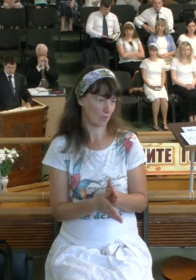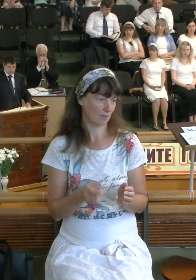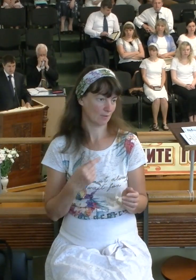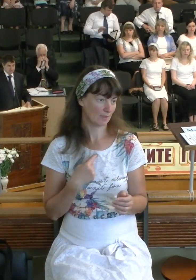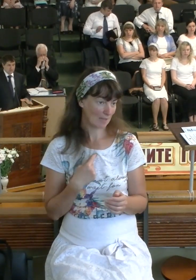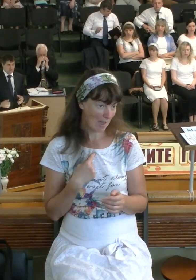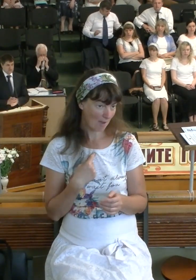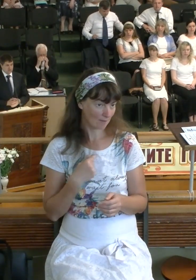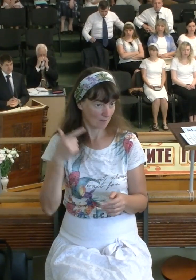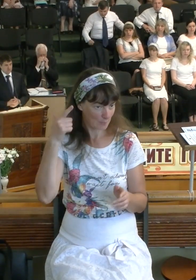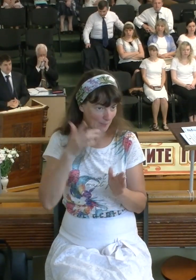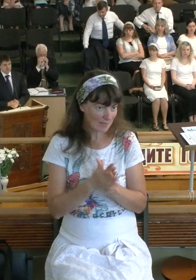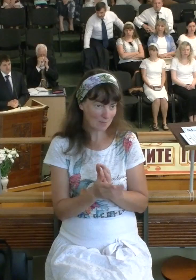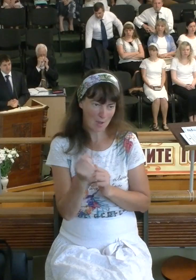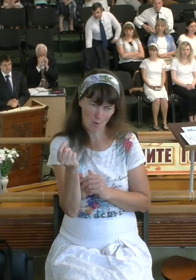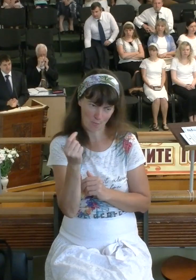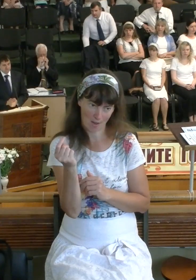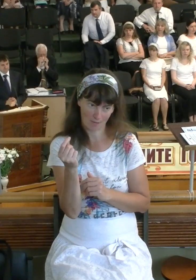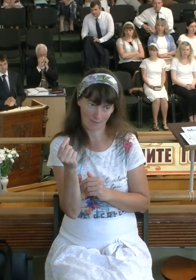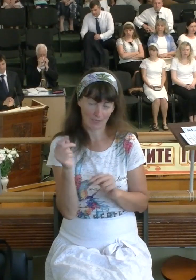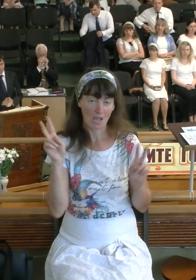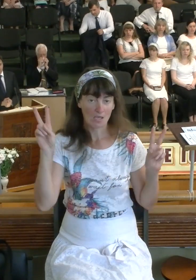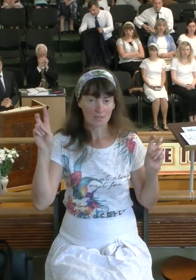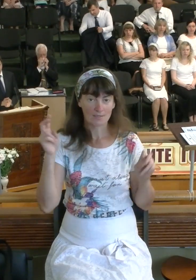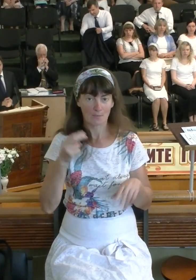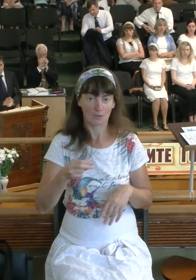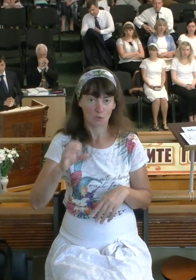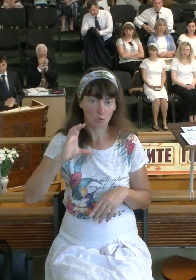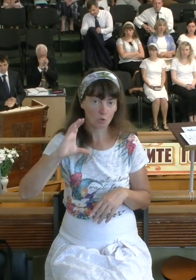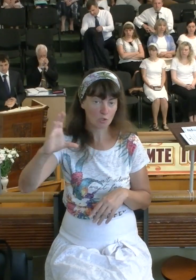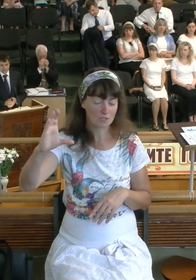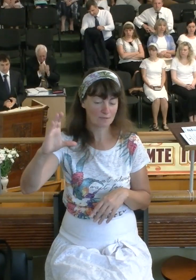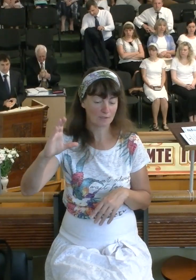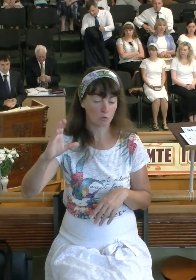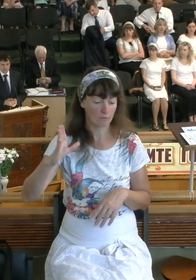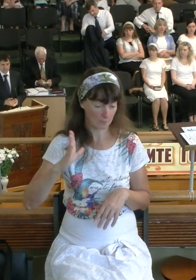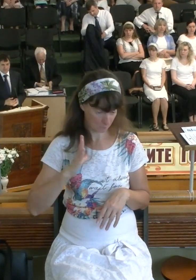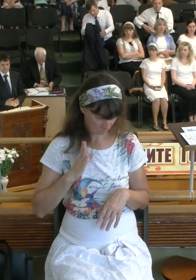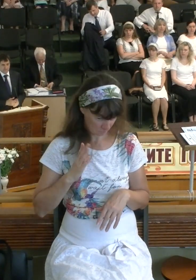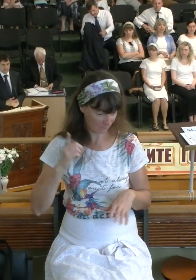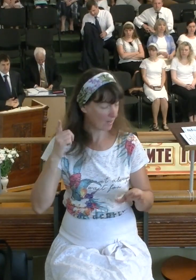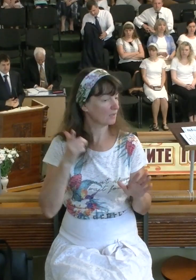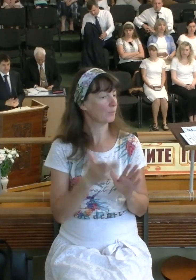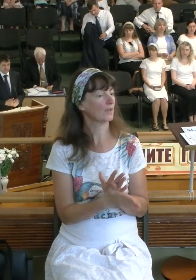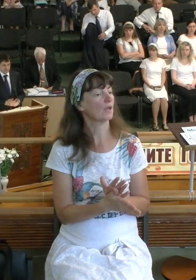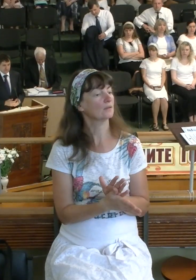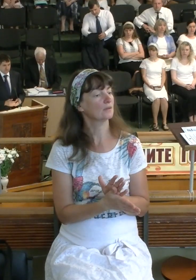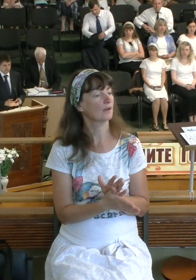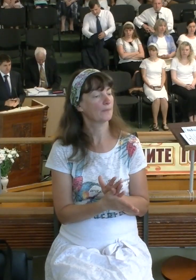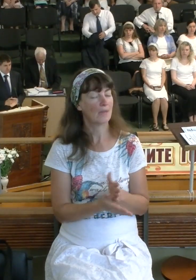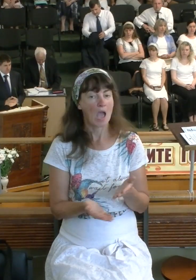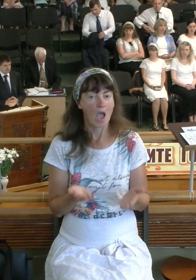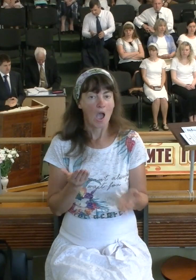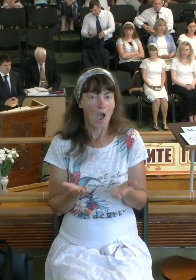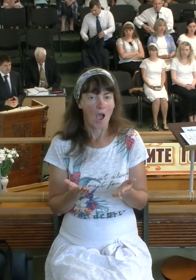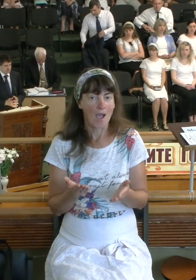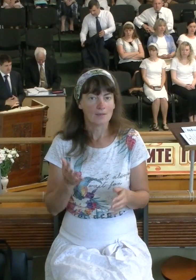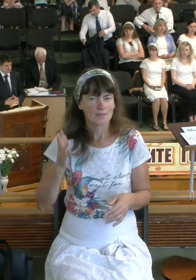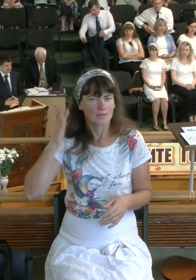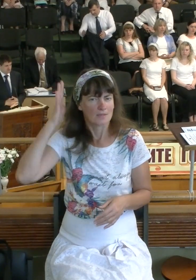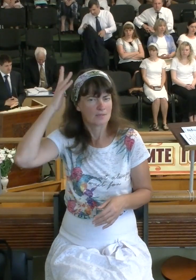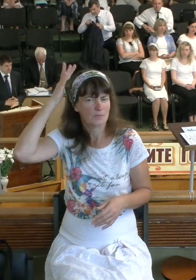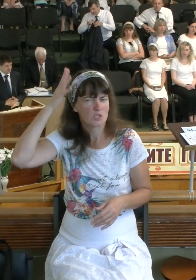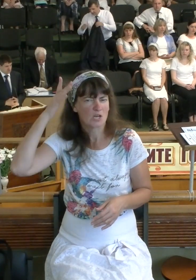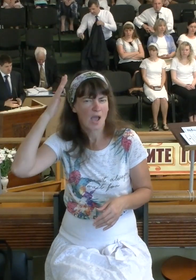Святого, она нам кажется, может быть, иногда очень понятной, да? Но на самом деле, если мы начнем думать и